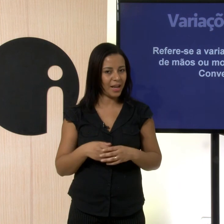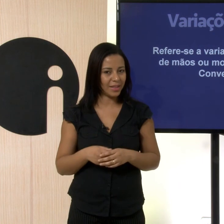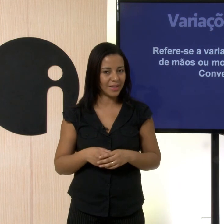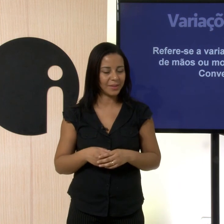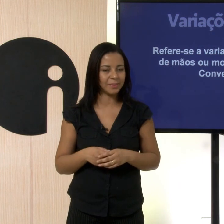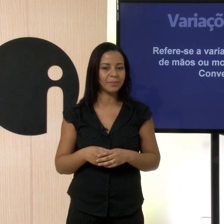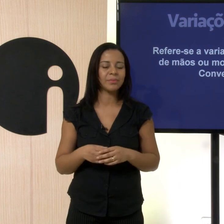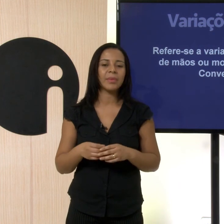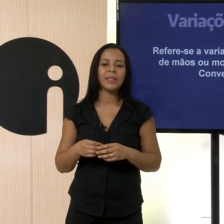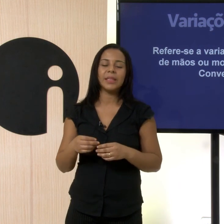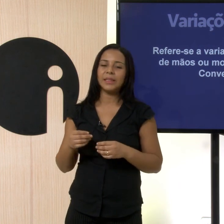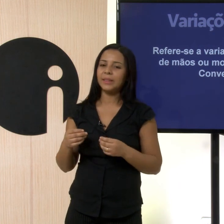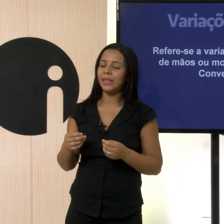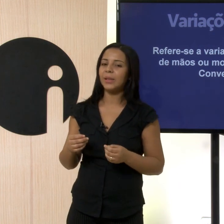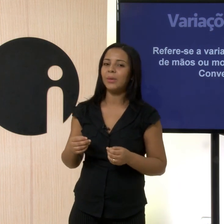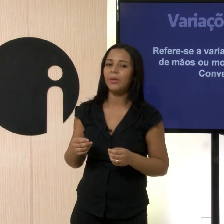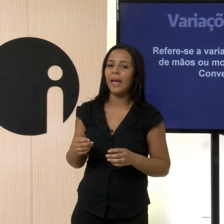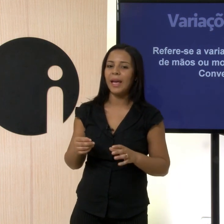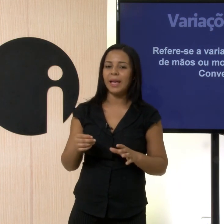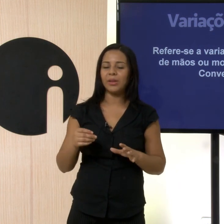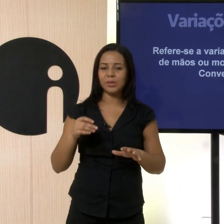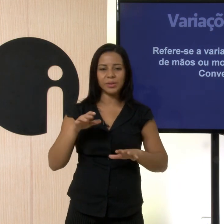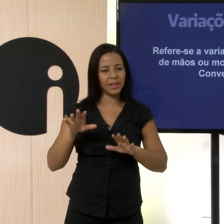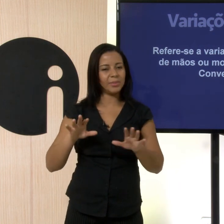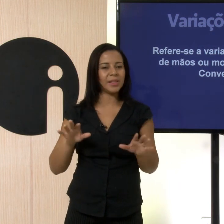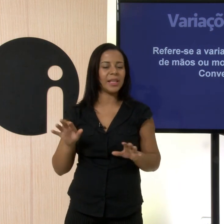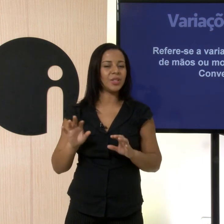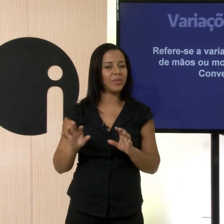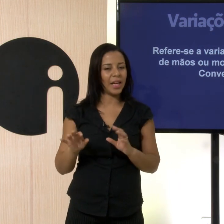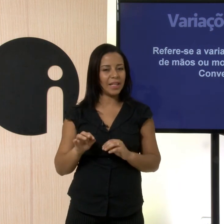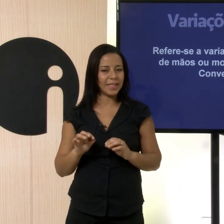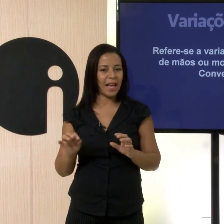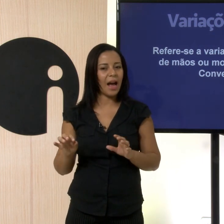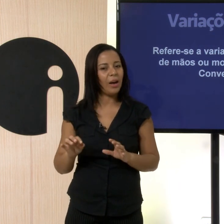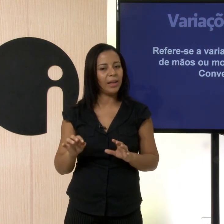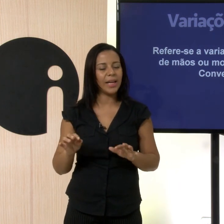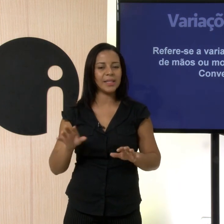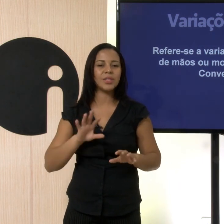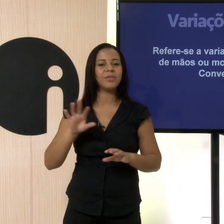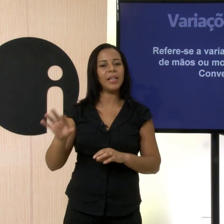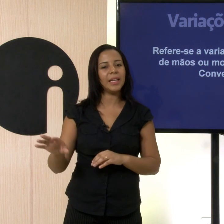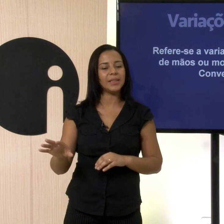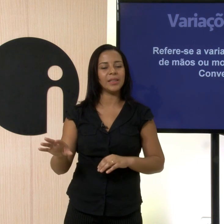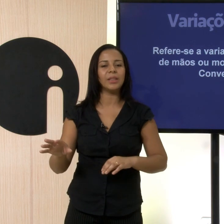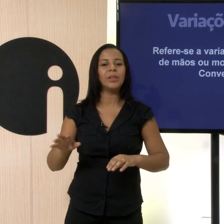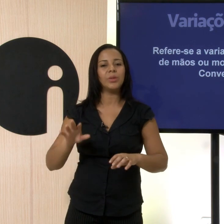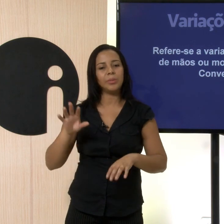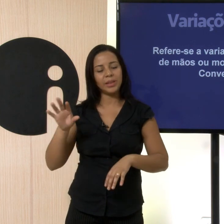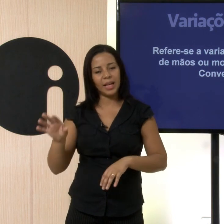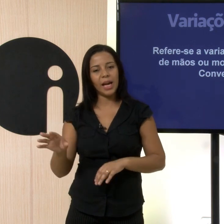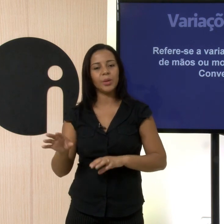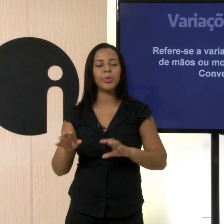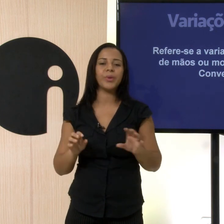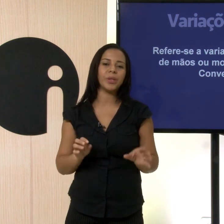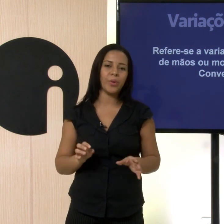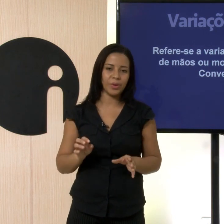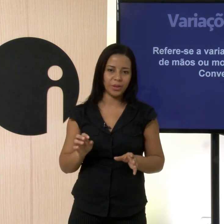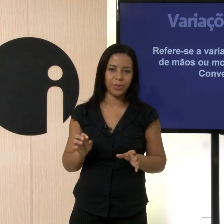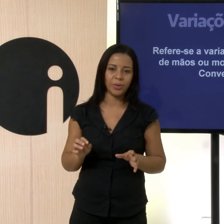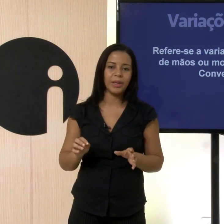sinais. Então, nós conseguimos identificar nessa aula essa diferença do arbitrário para o icônico